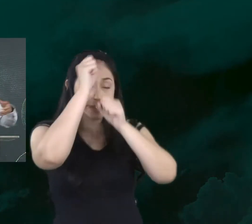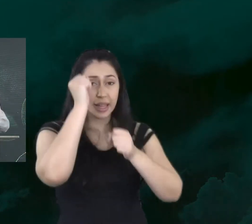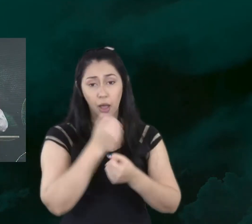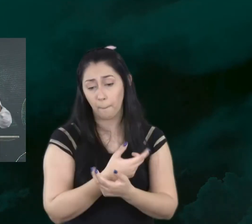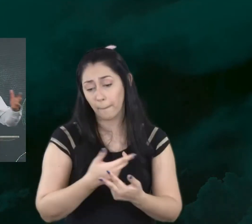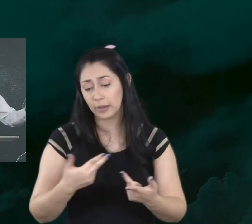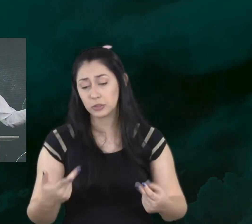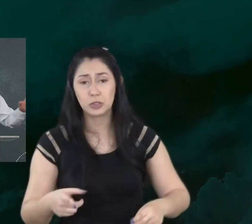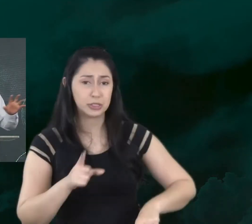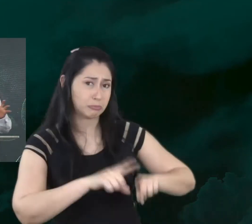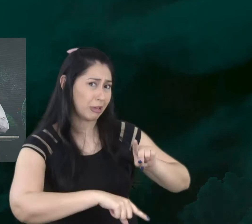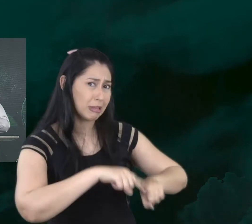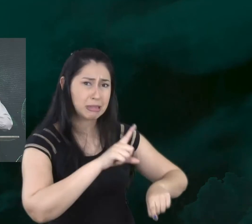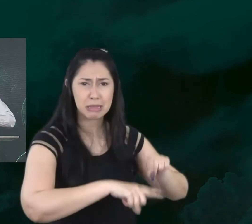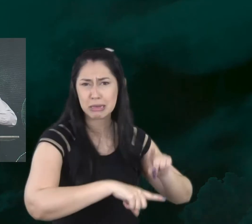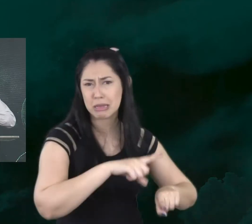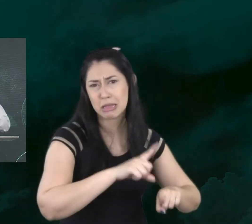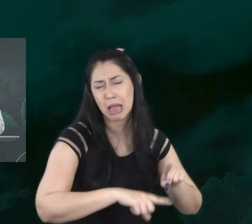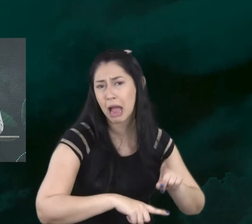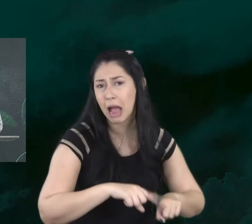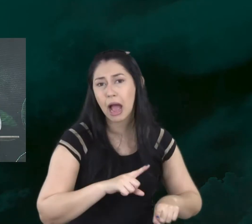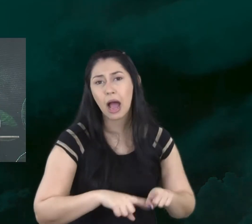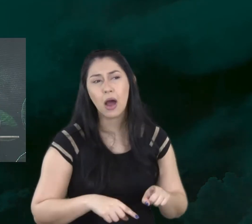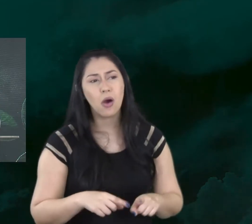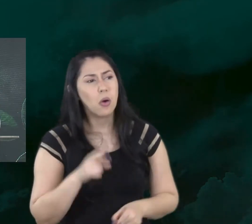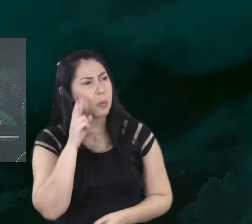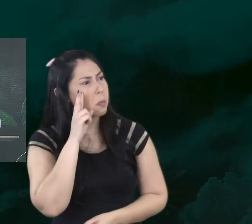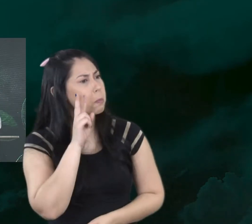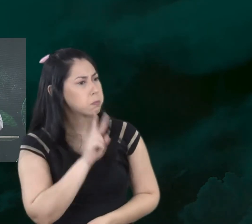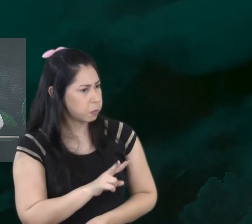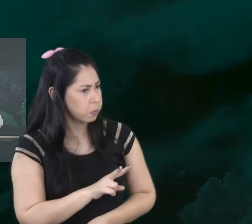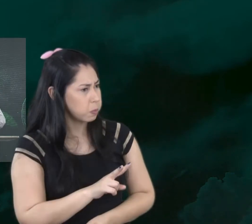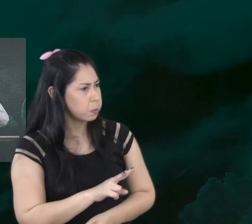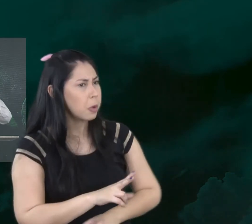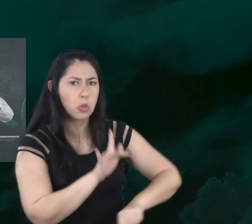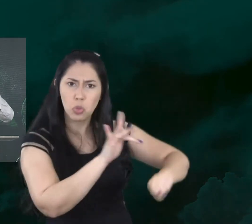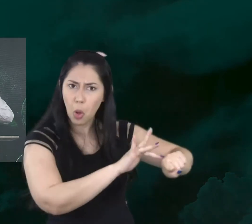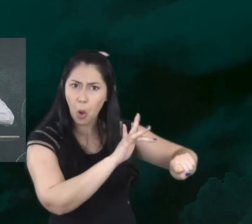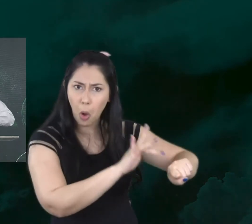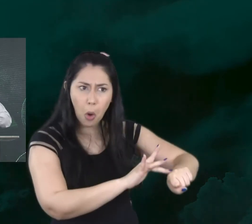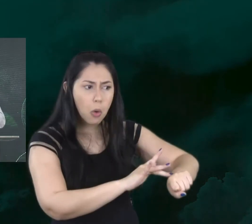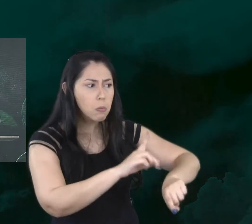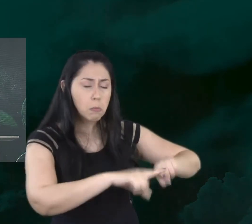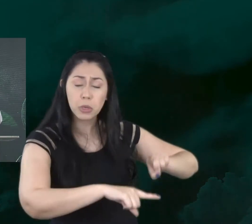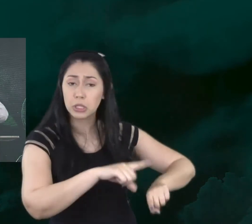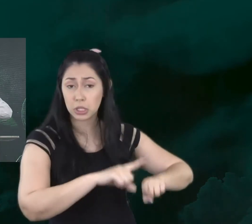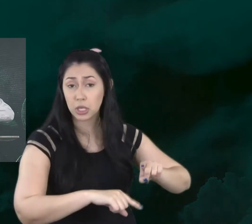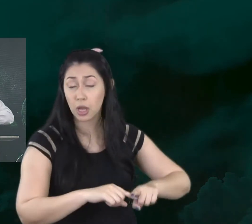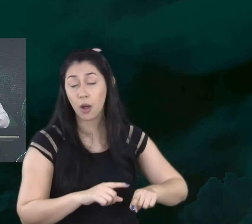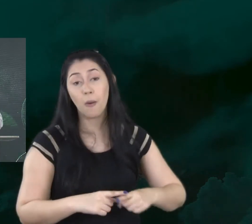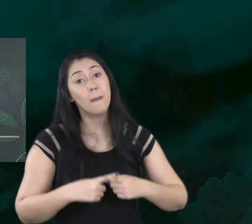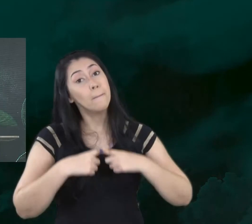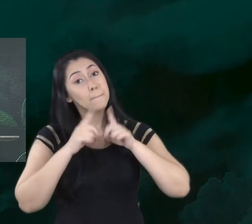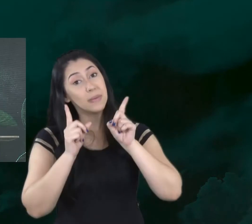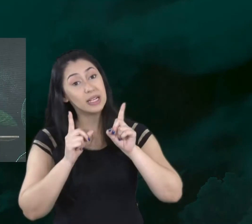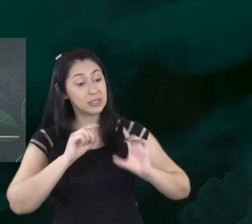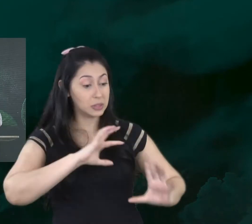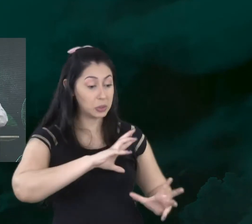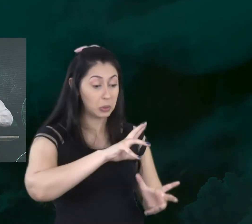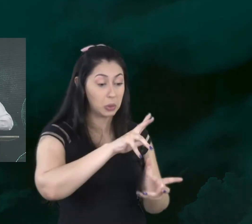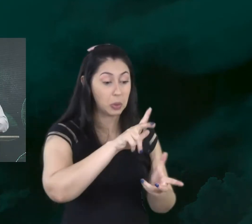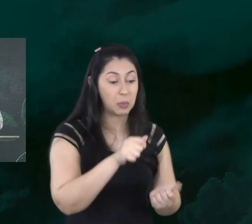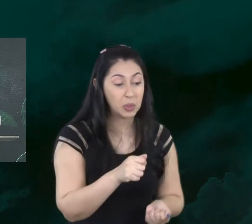material, dimensão física, dimensão do que é visível. Mas o que é visível, esse mundo